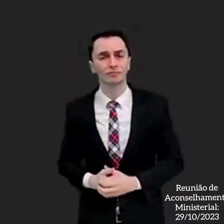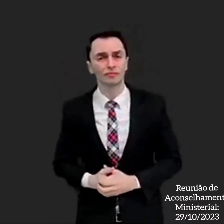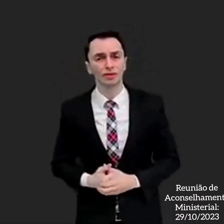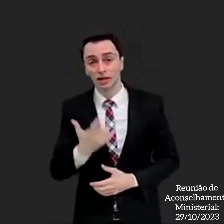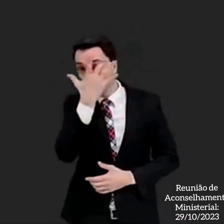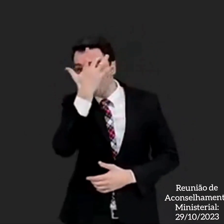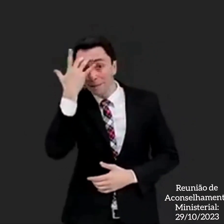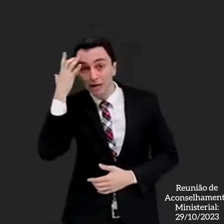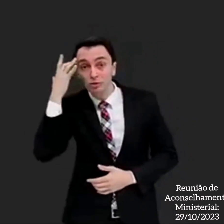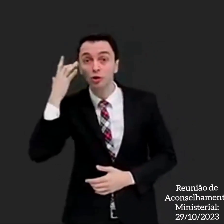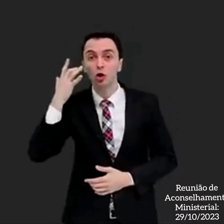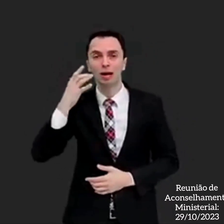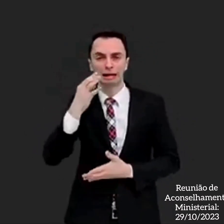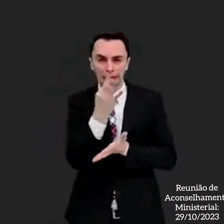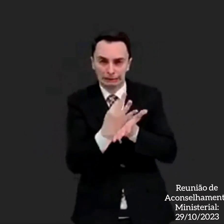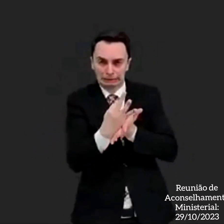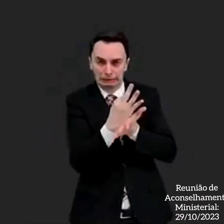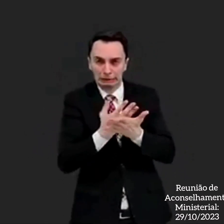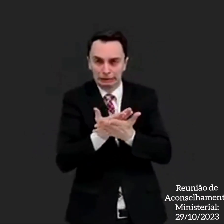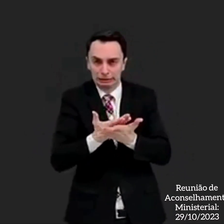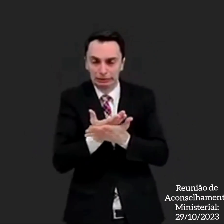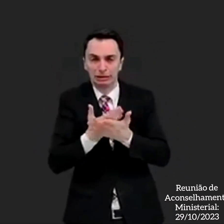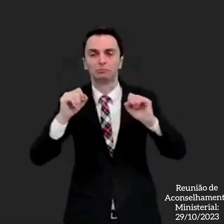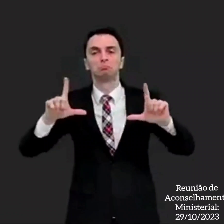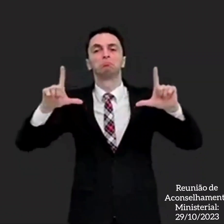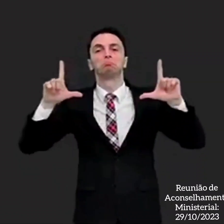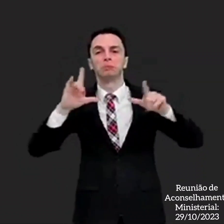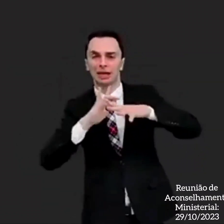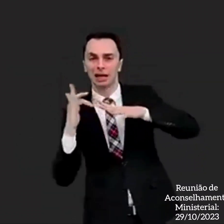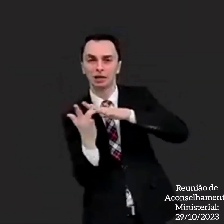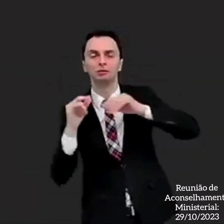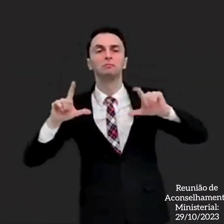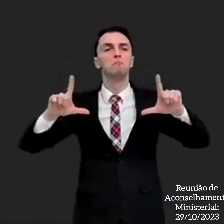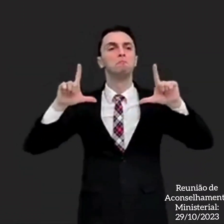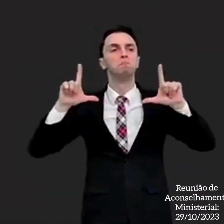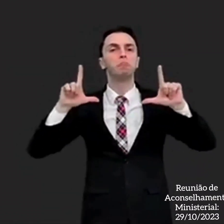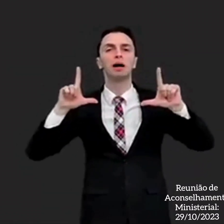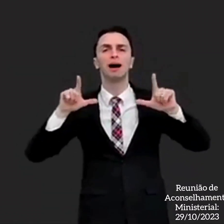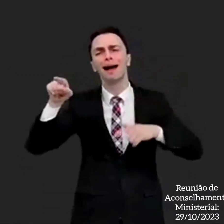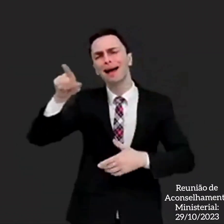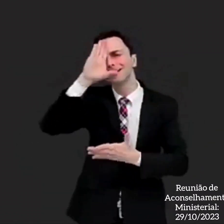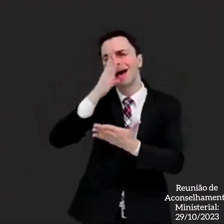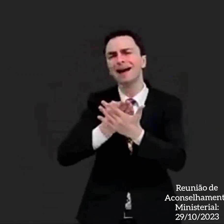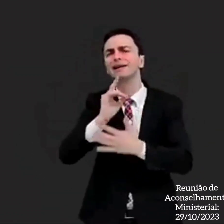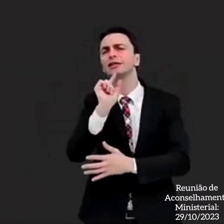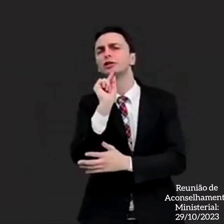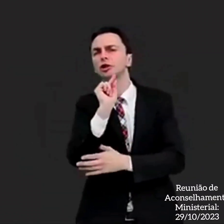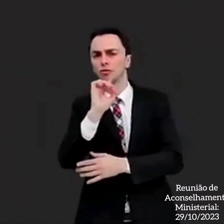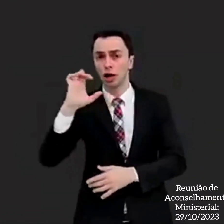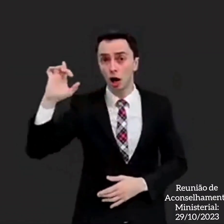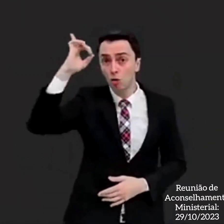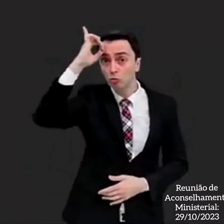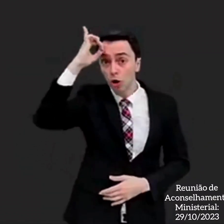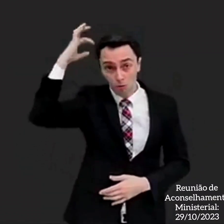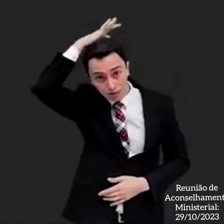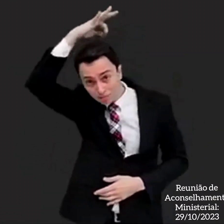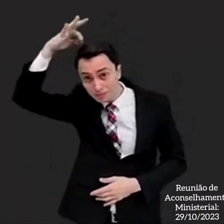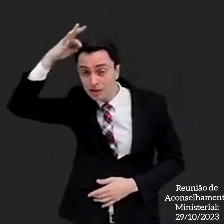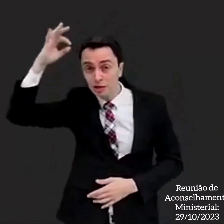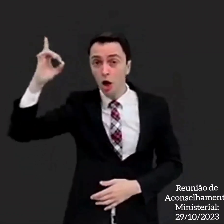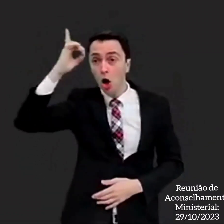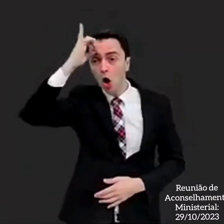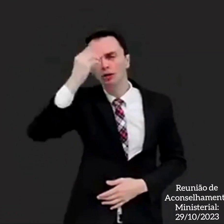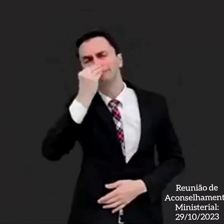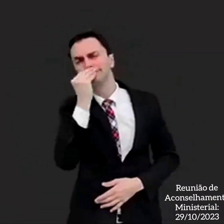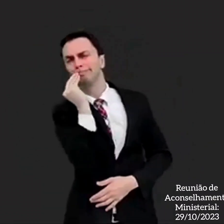sociais acreditam que a negação pública e ostensiva dos dons do Espírito Santo os